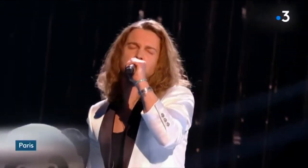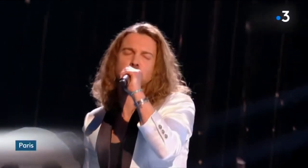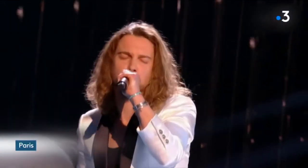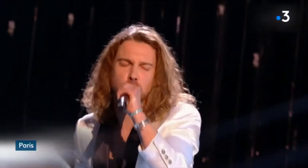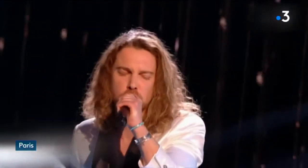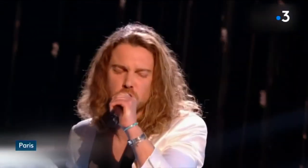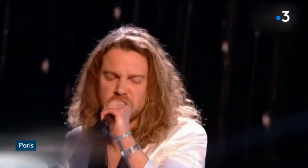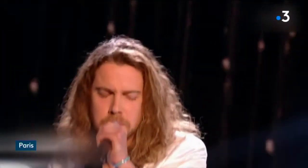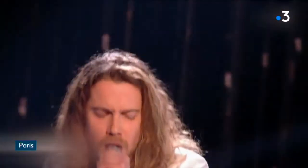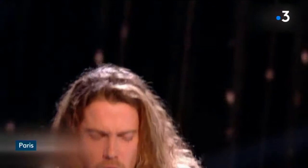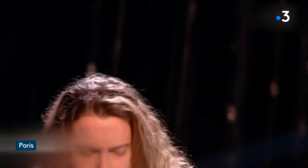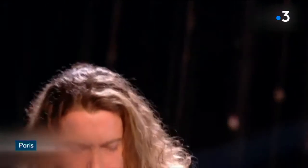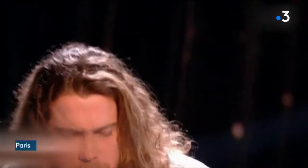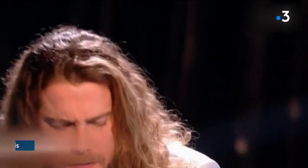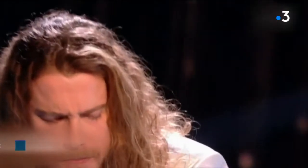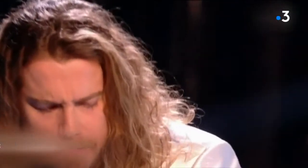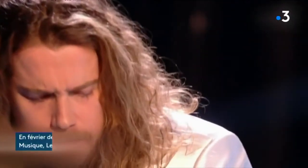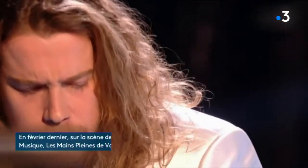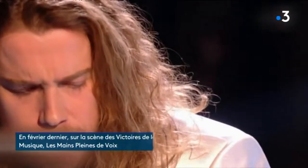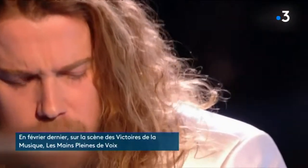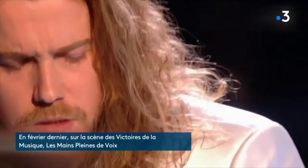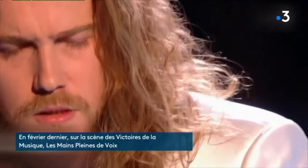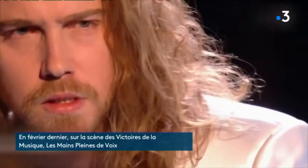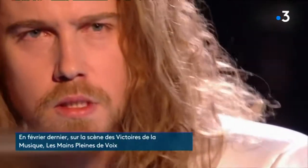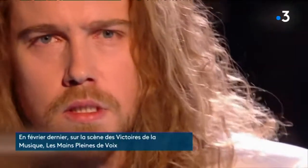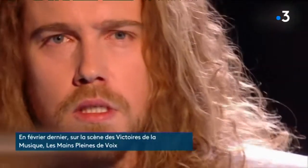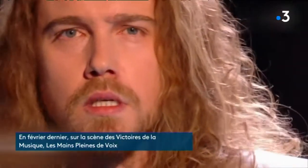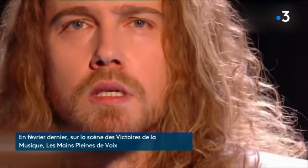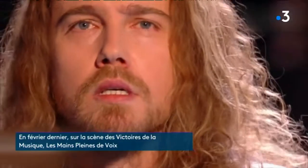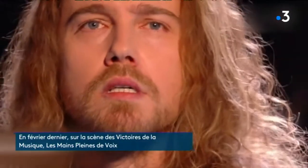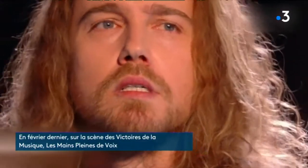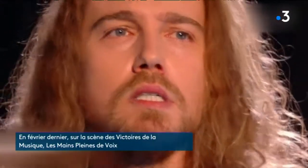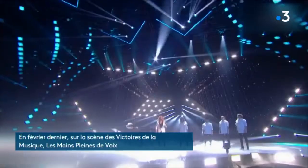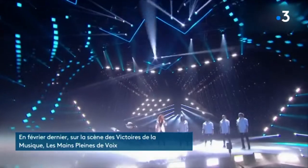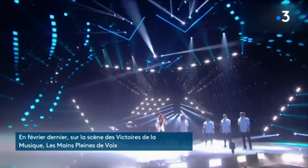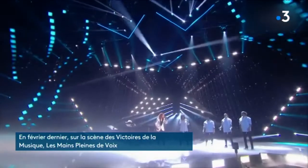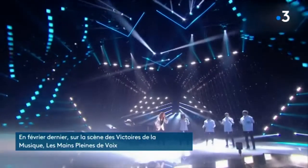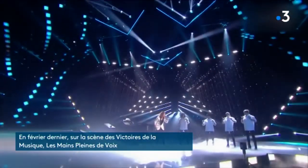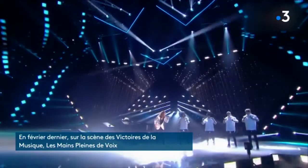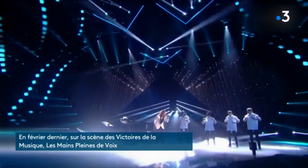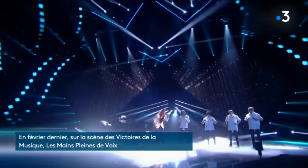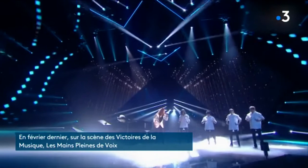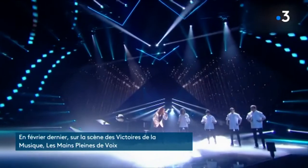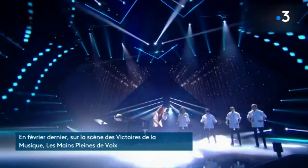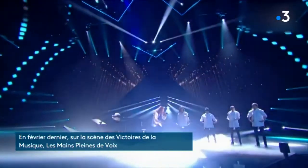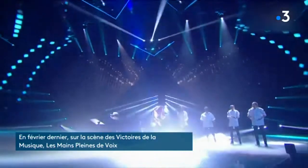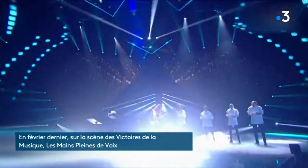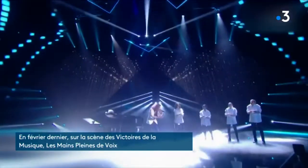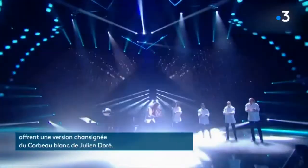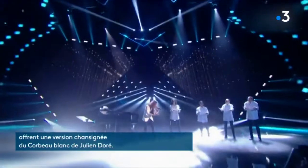perce aux yeux de démon. En février dernier, sur la scène des Victoires de la musique, Les Mains pleines de voix offrent